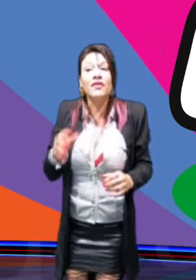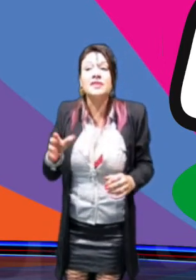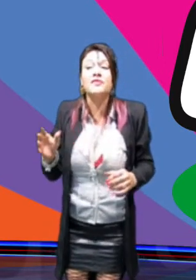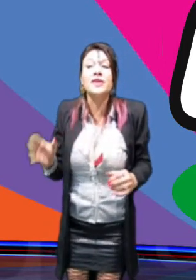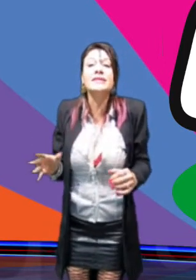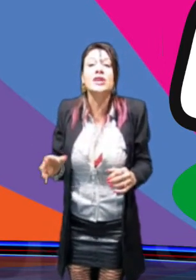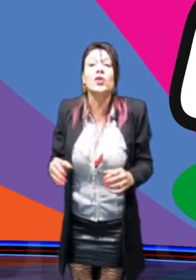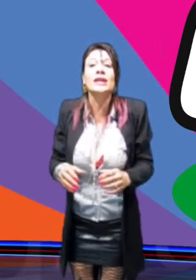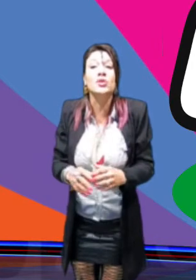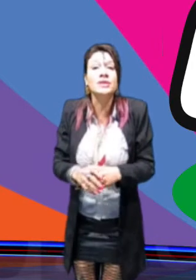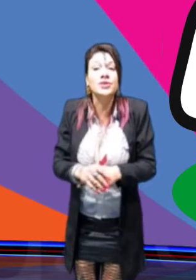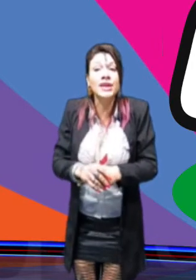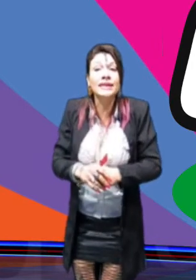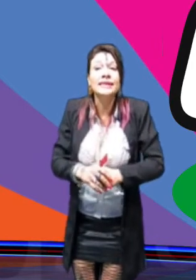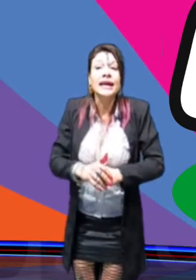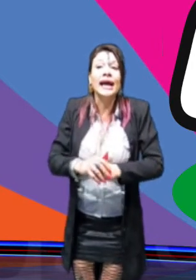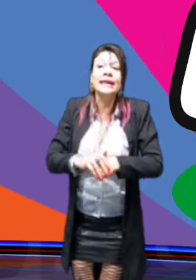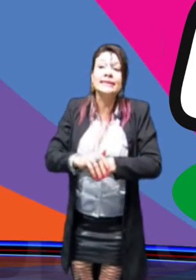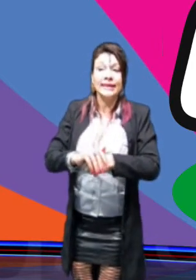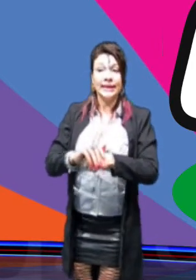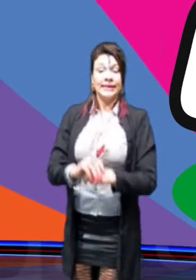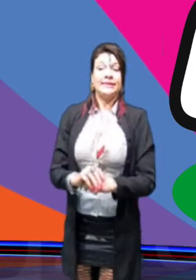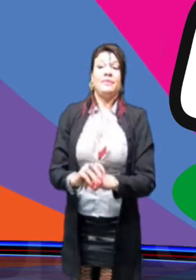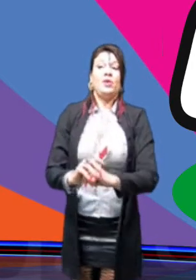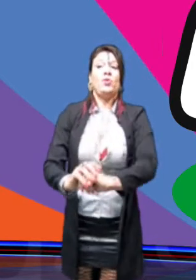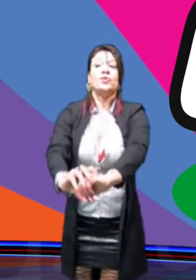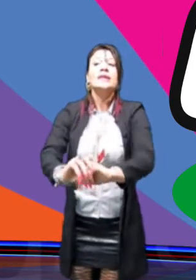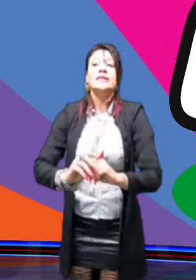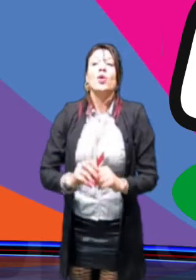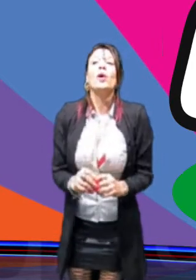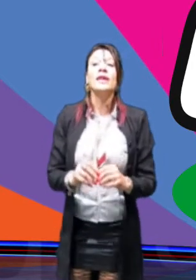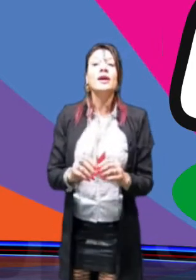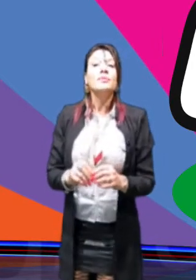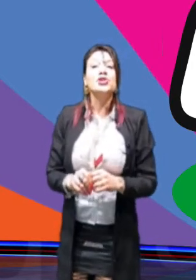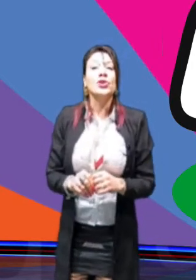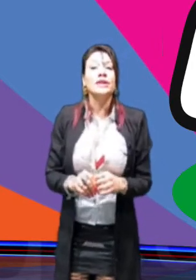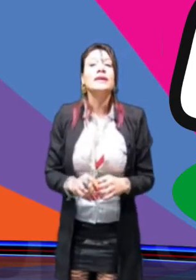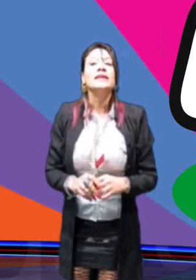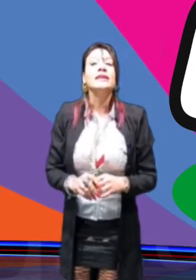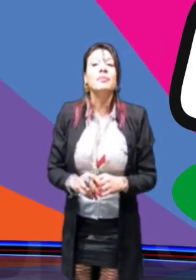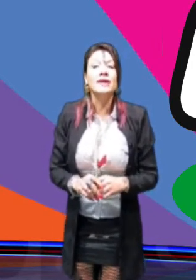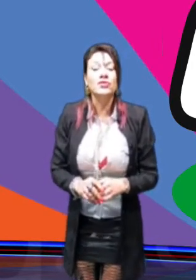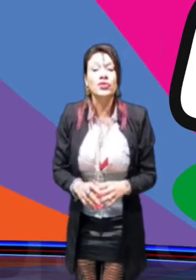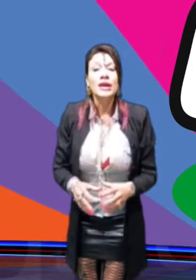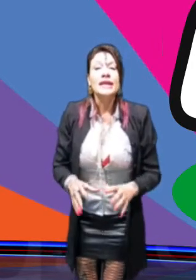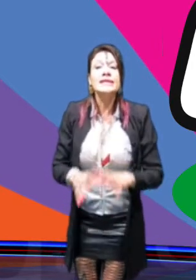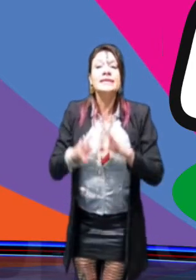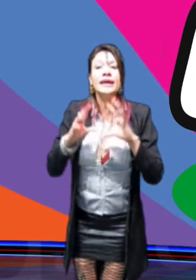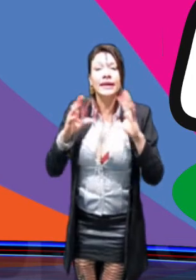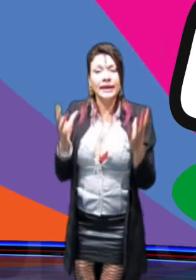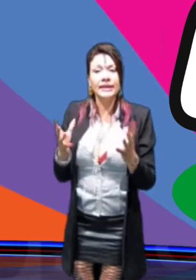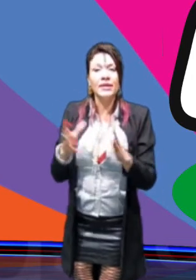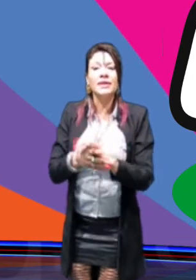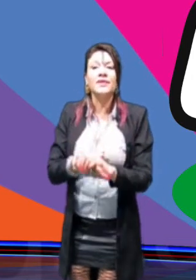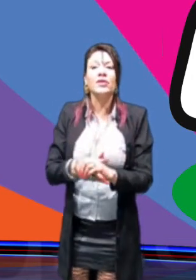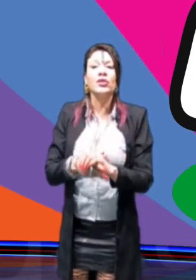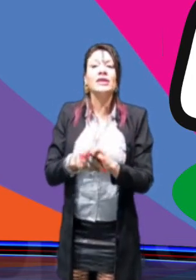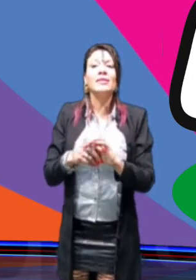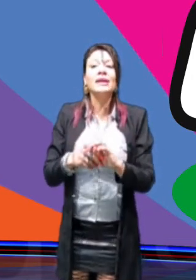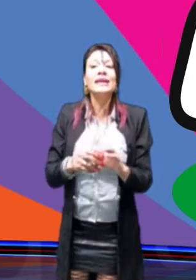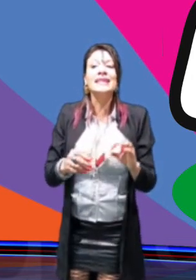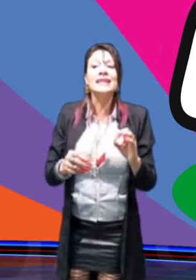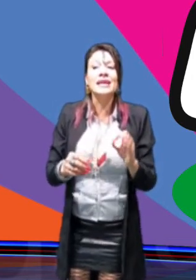déficit financiero de las obras sociales alcanzarían en diciembre unos 50 millones de pesos. Y cierra el tema diciendo, de